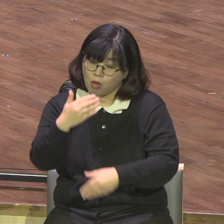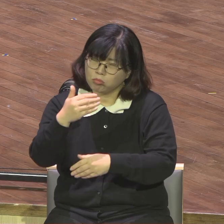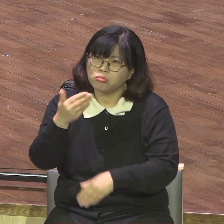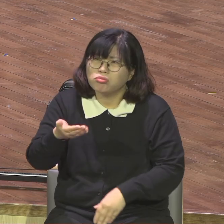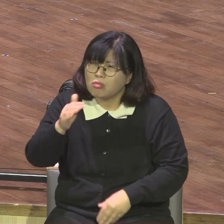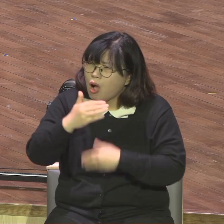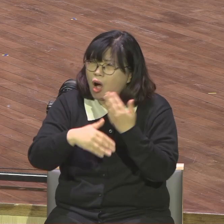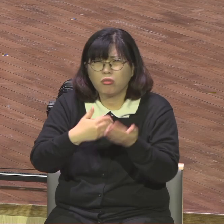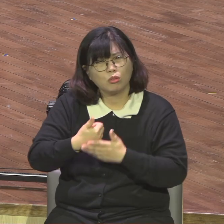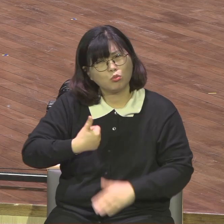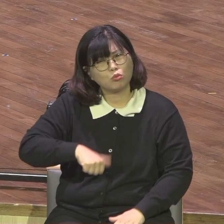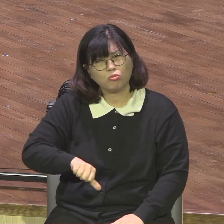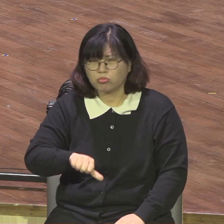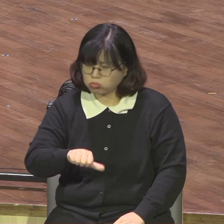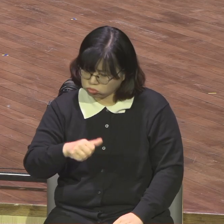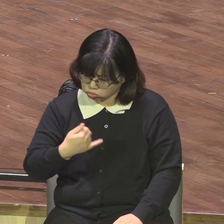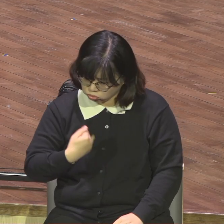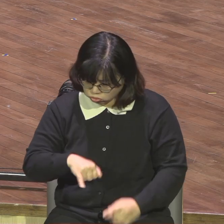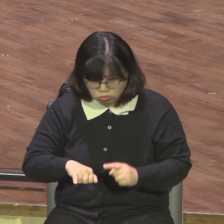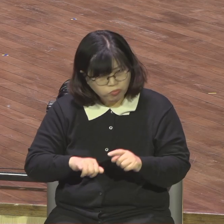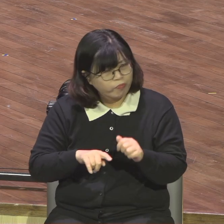뭐예요?